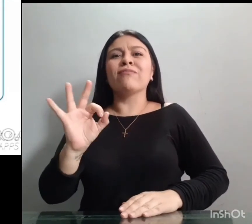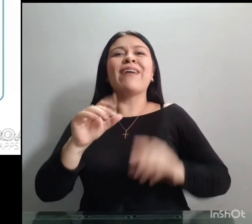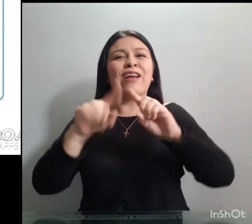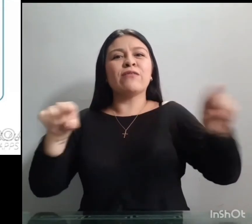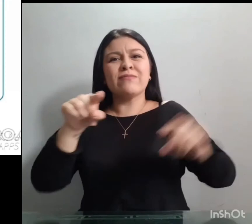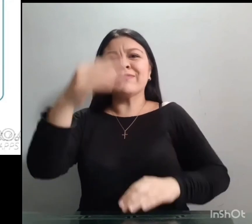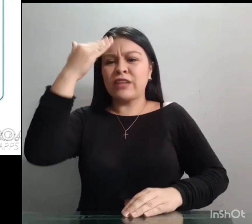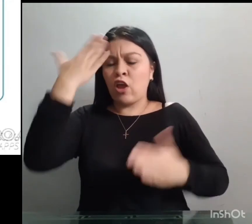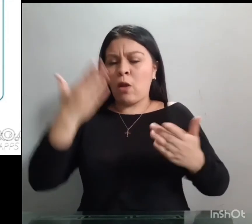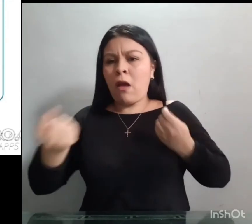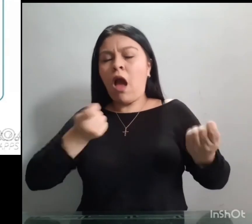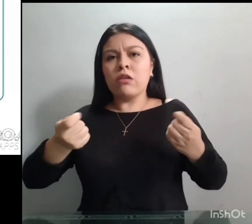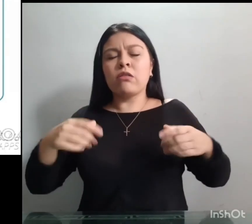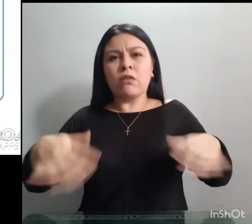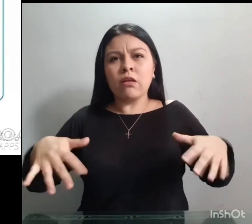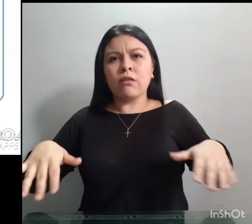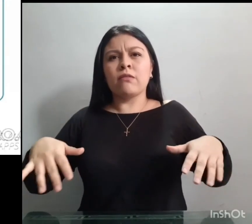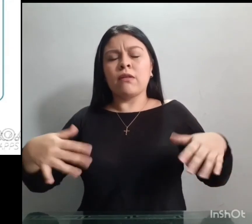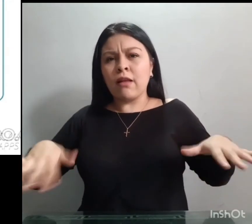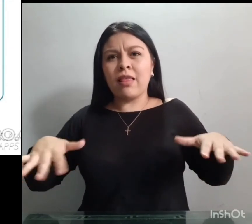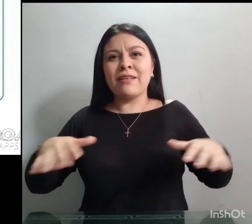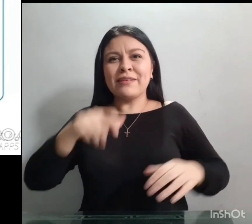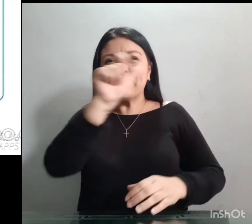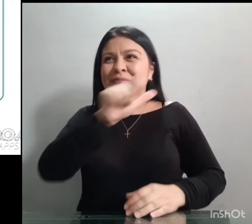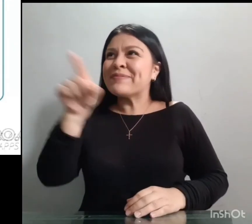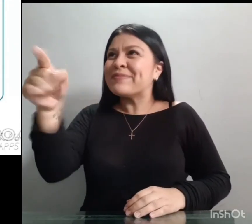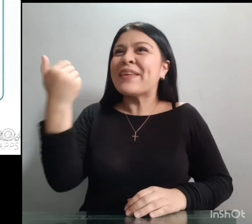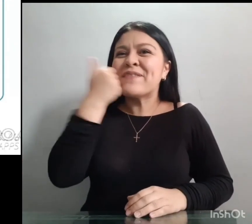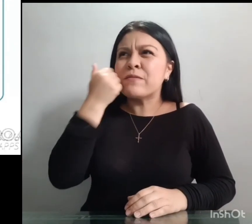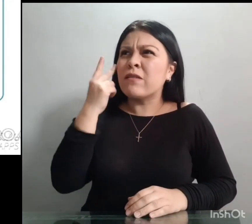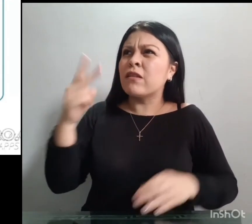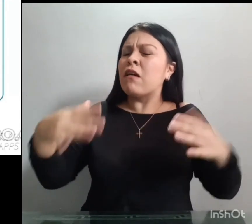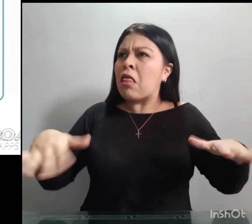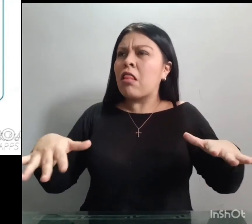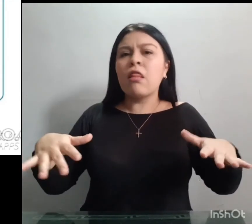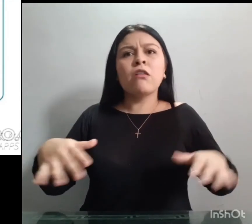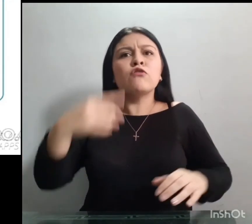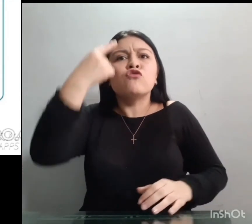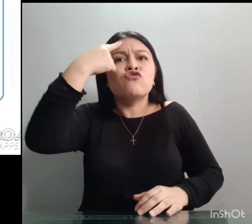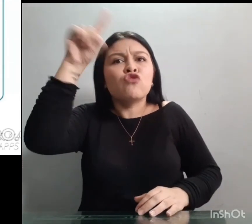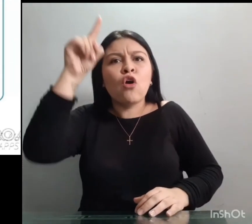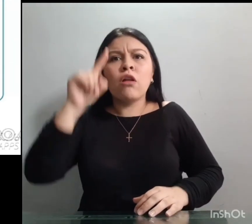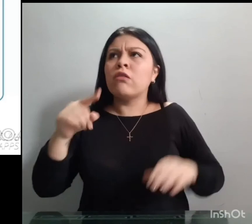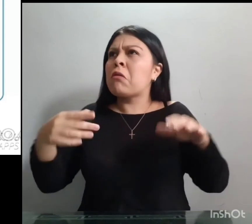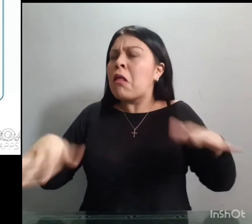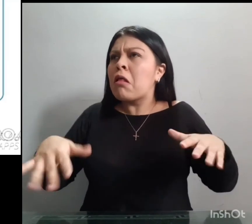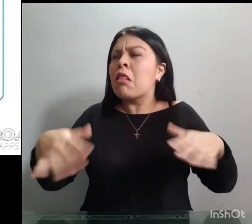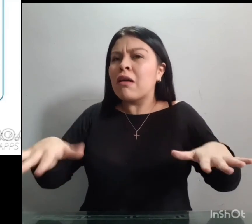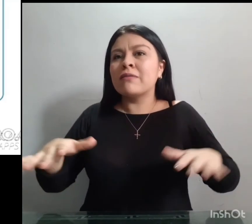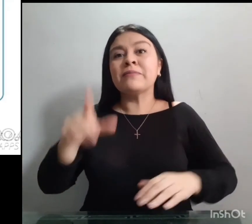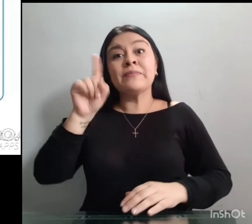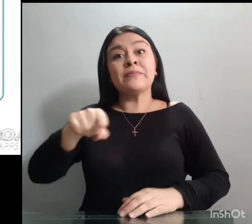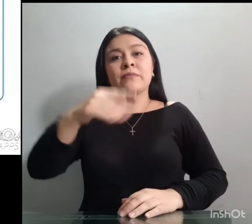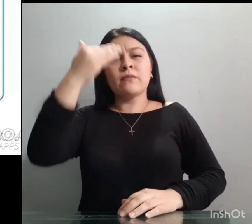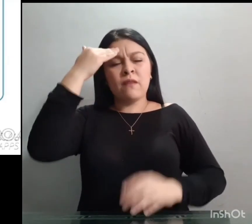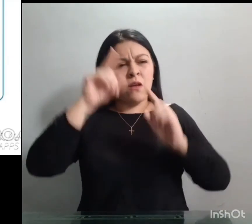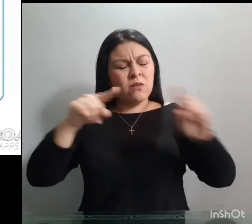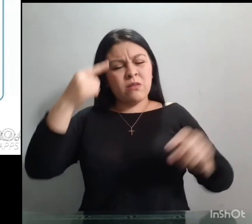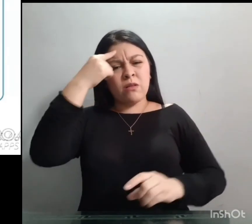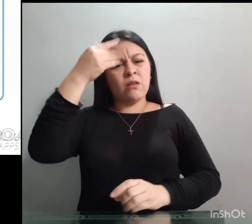que no se controlan los movimientos, hay temblor, el Alzheimer, que es una enfermedad de pérdida de